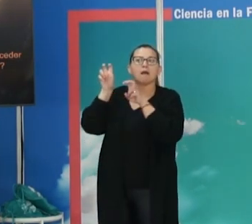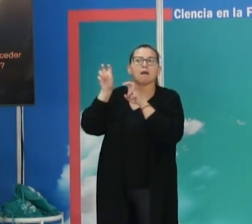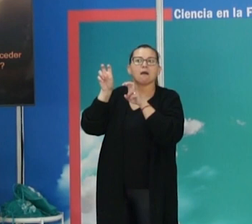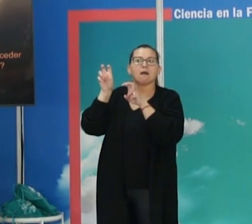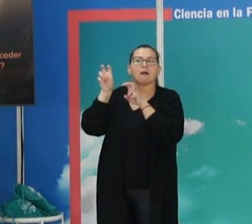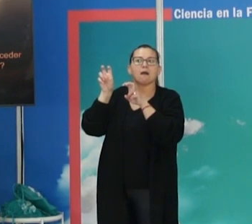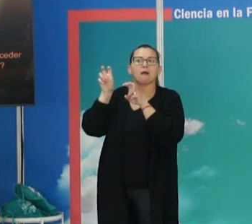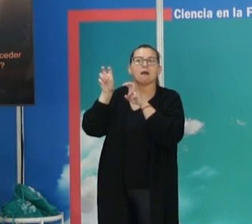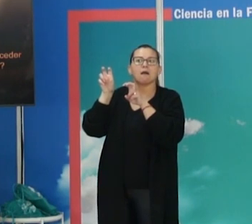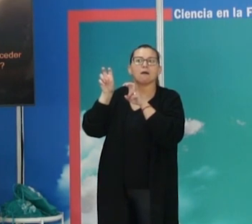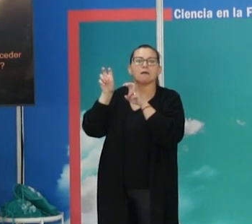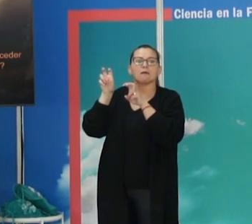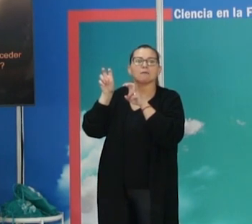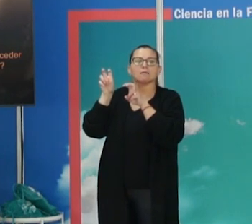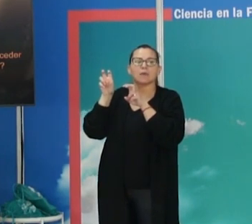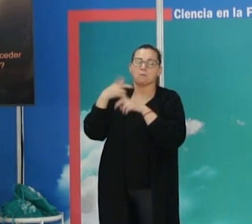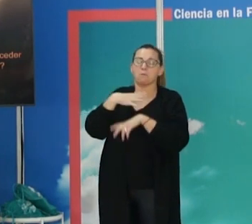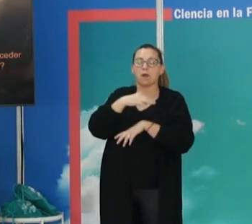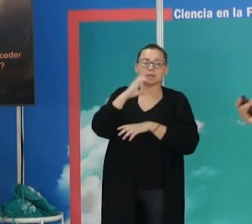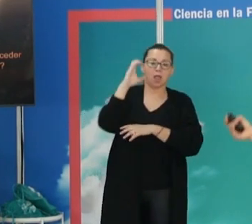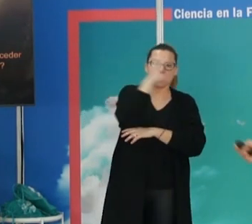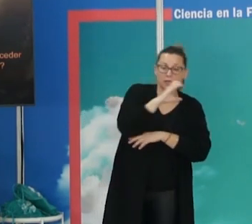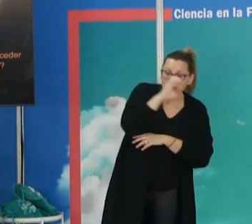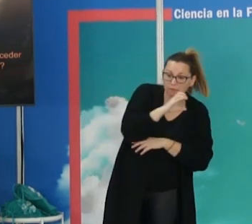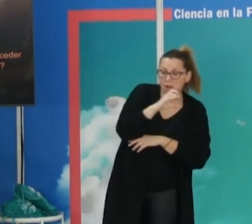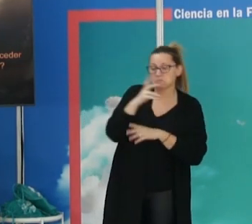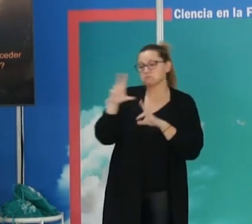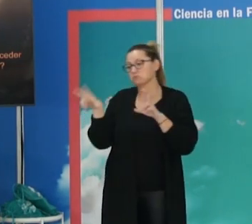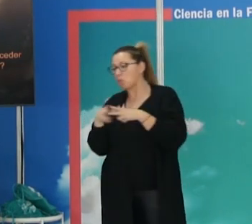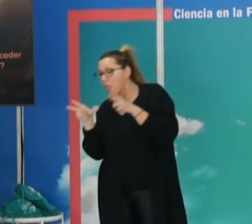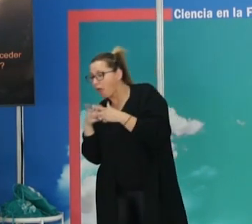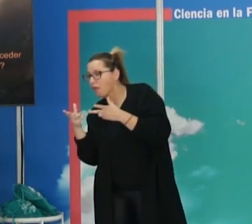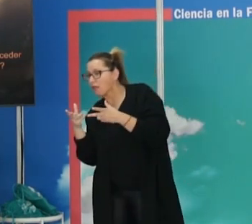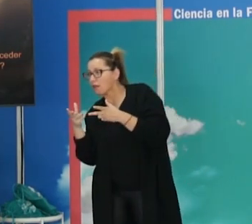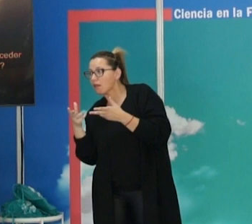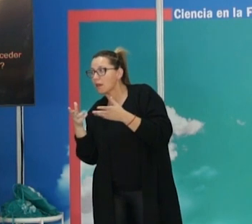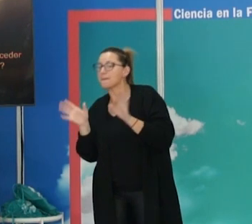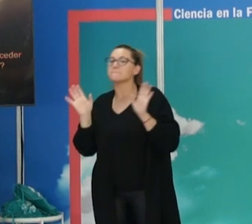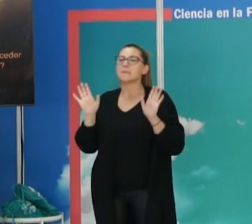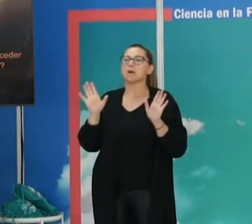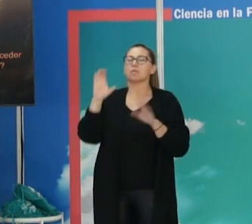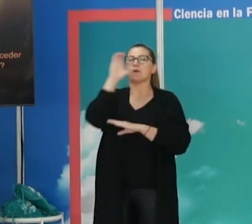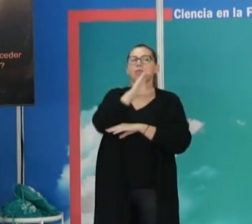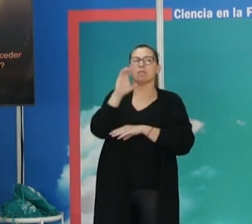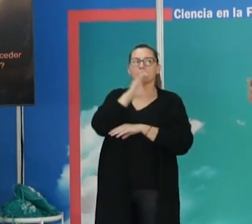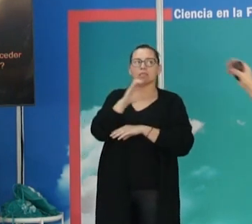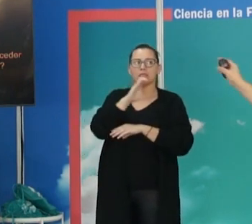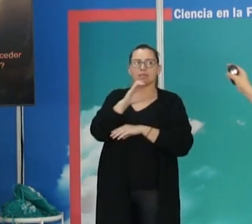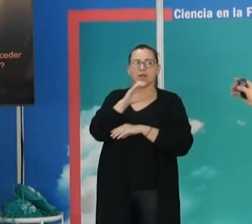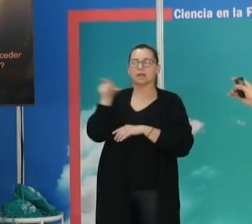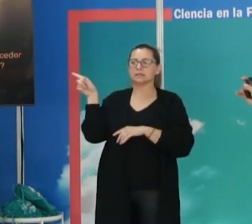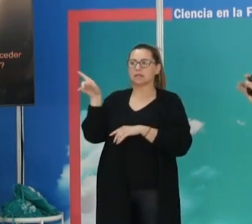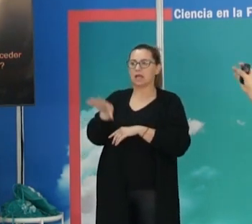una convención que puede ser científica, puede ser social, pero cuando la ciencia toma